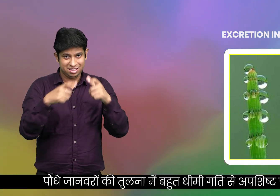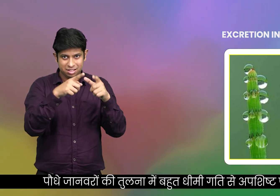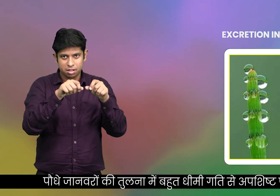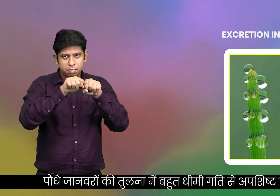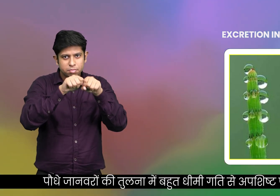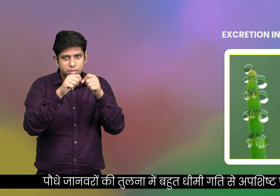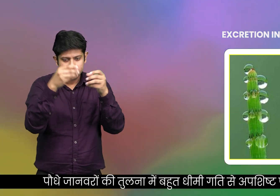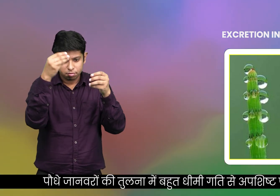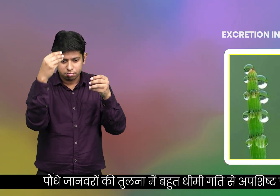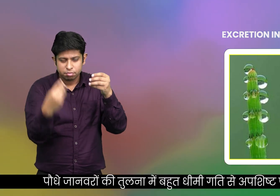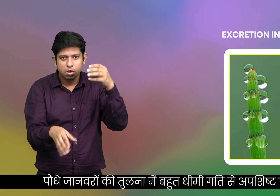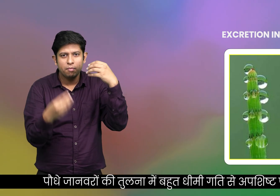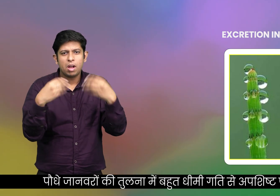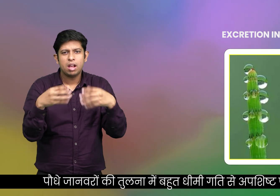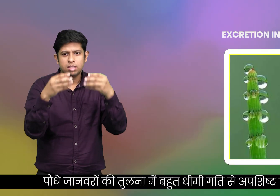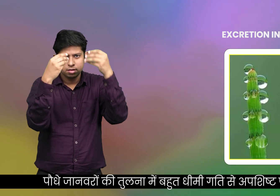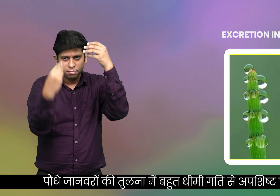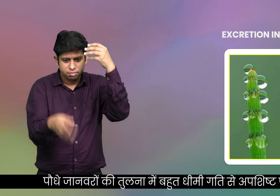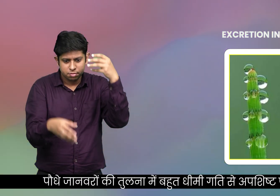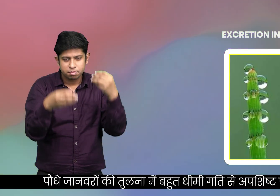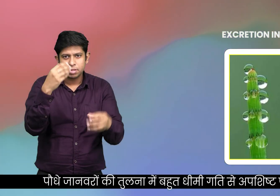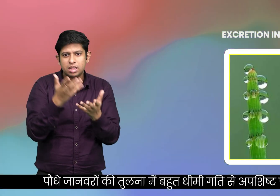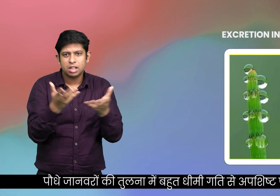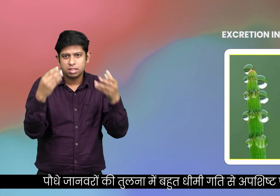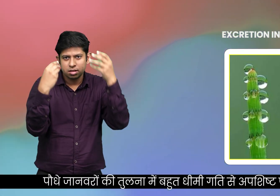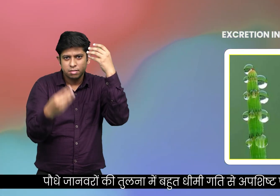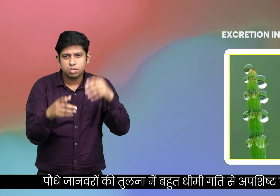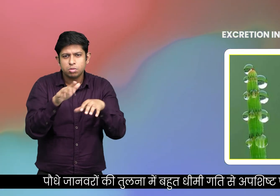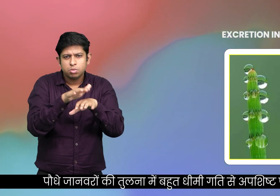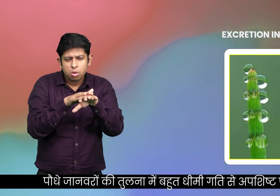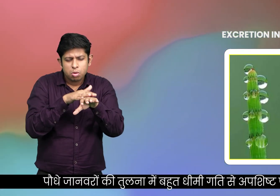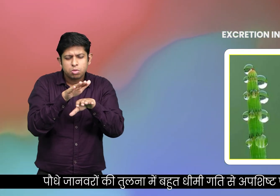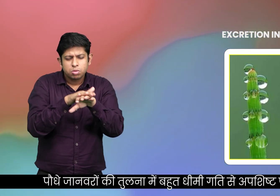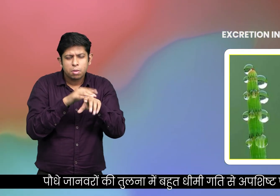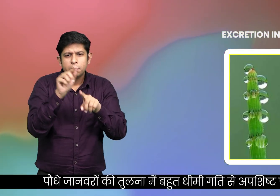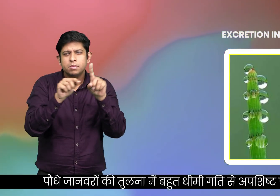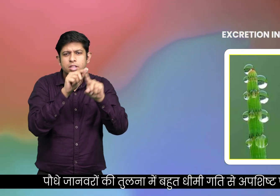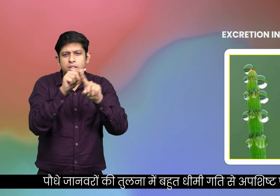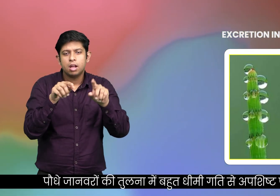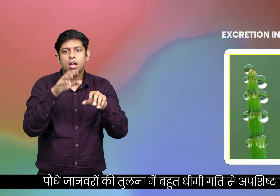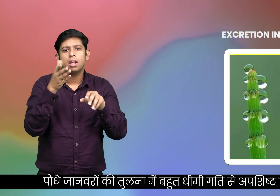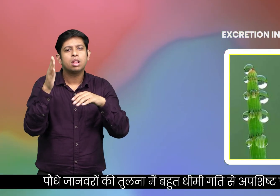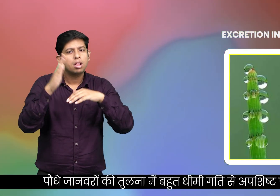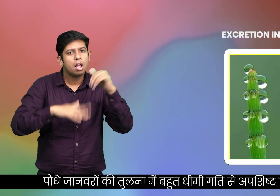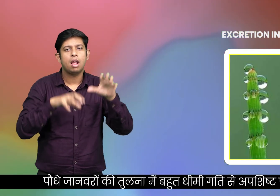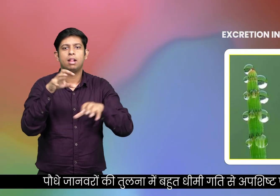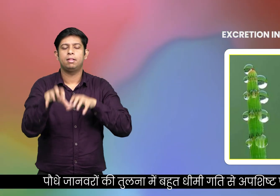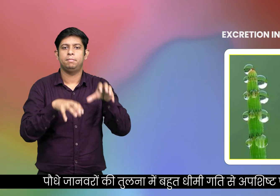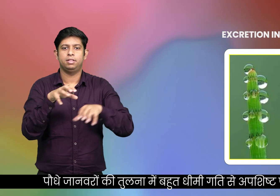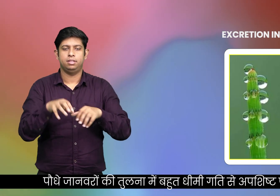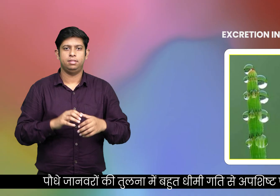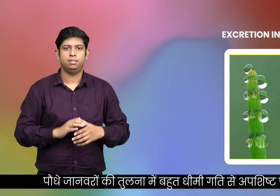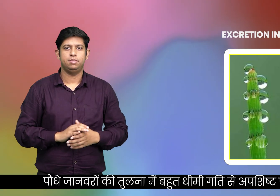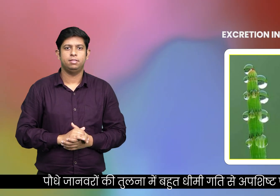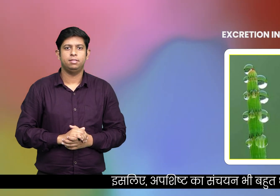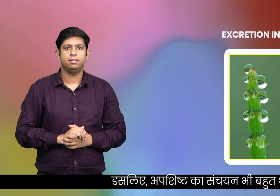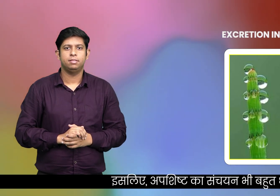जानवरों की तुलना में बहुत धीमी गति से अपशिष्ट पदार्थों को तोड़ते हैं,